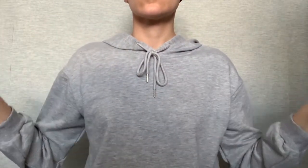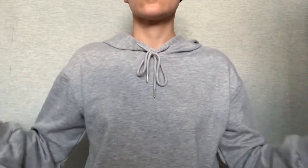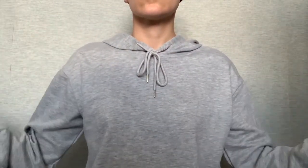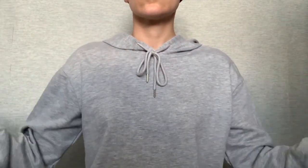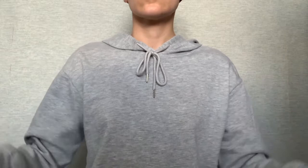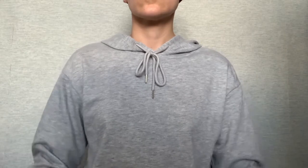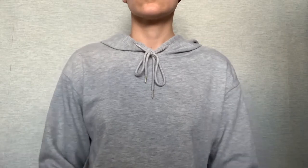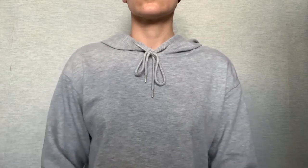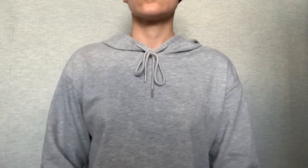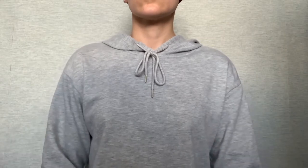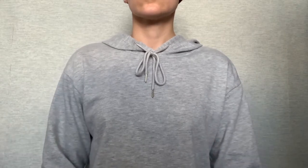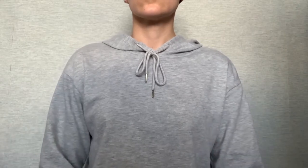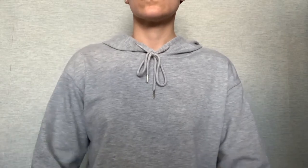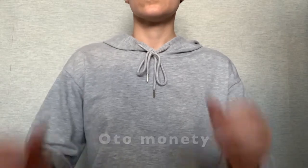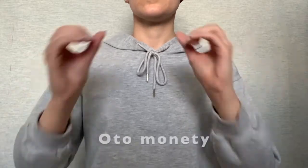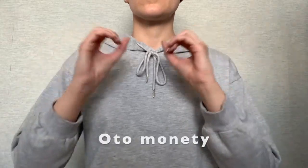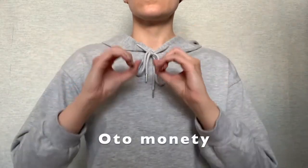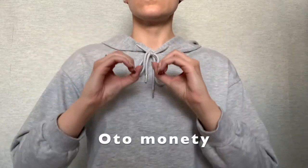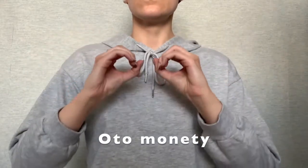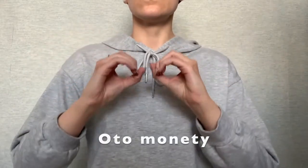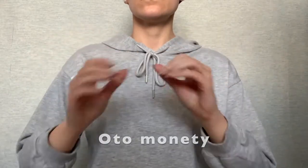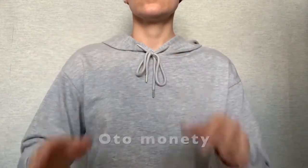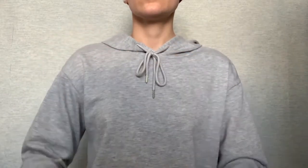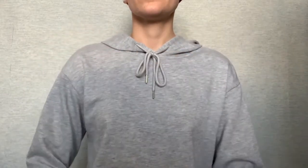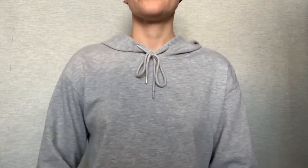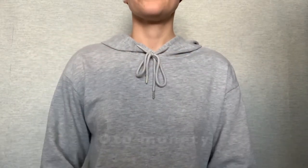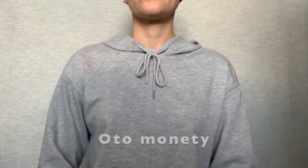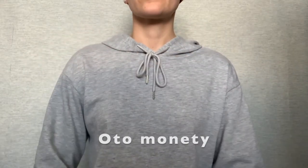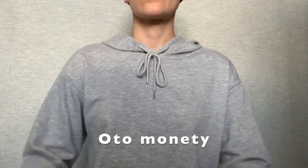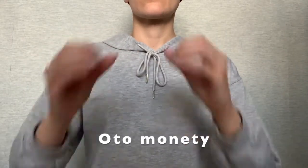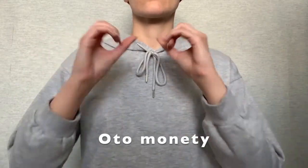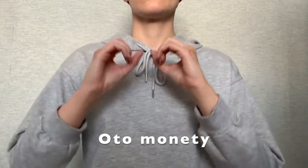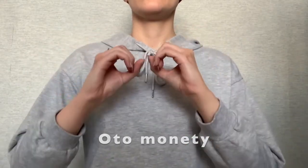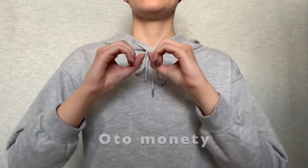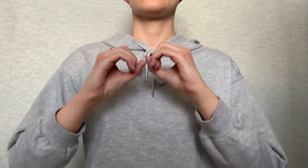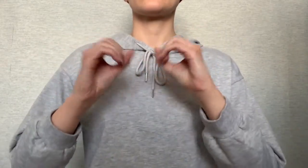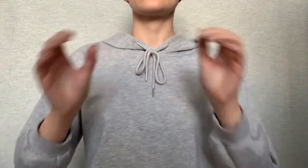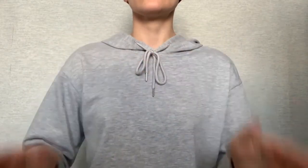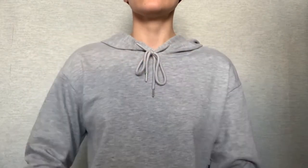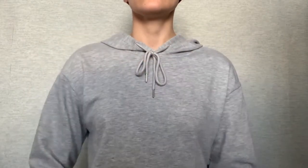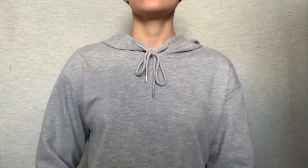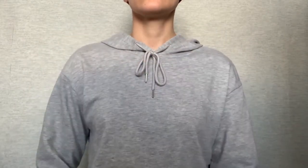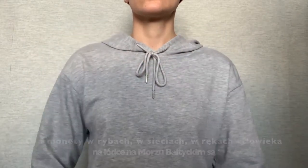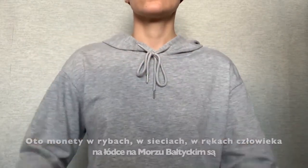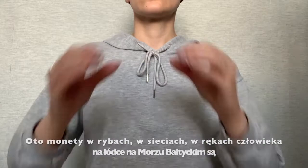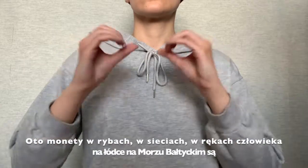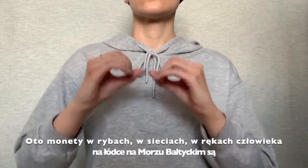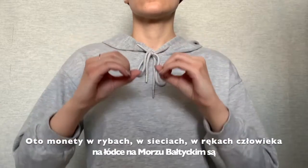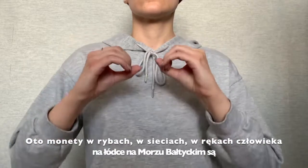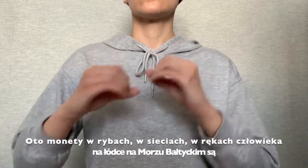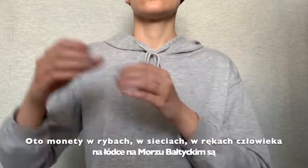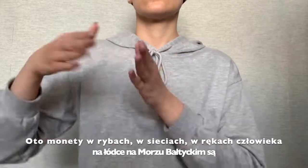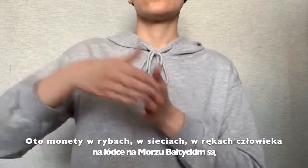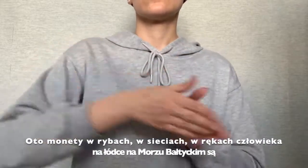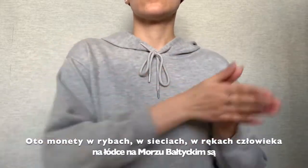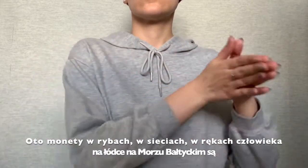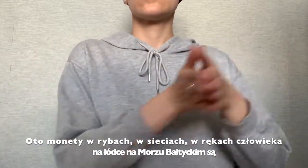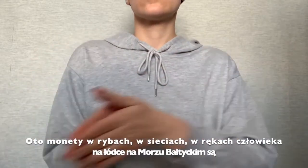są. Oto monety, oto monety. Oto monety w